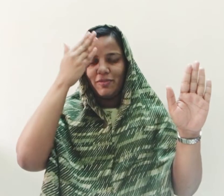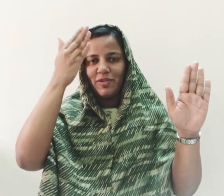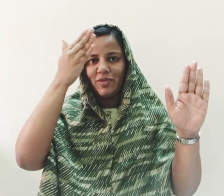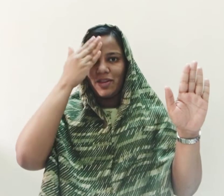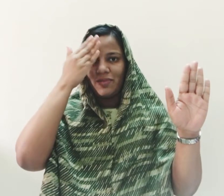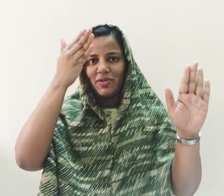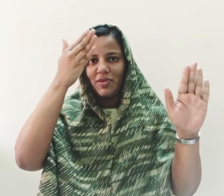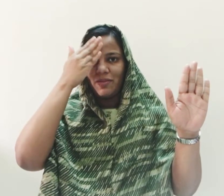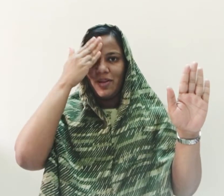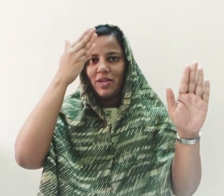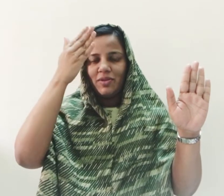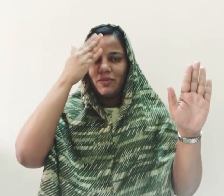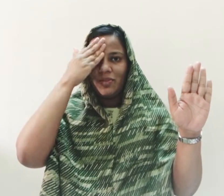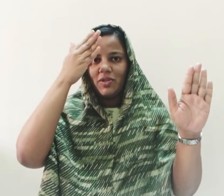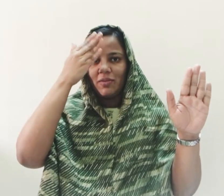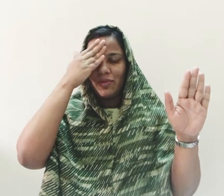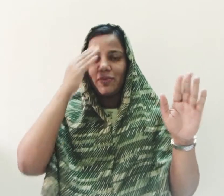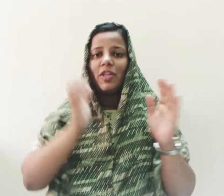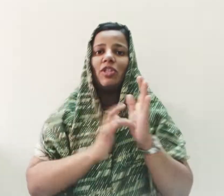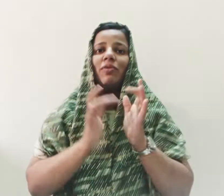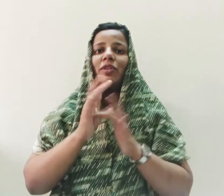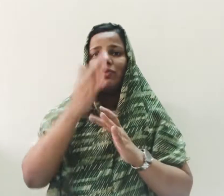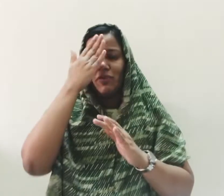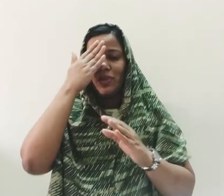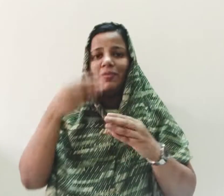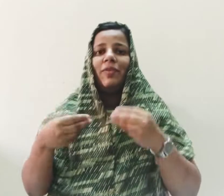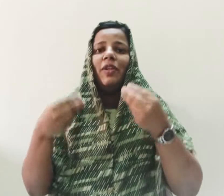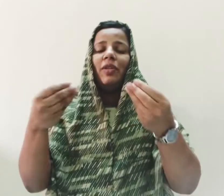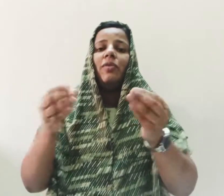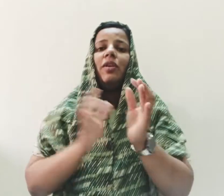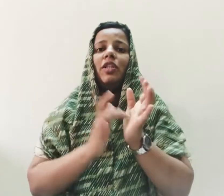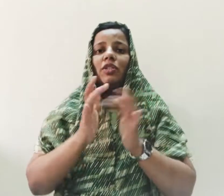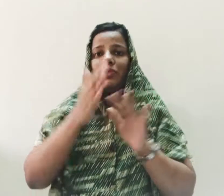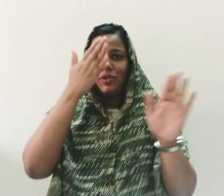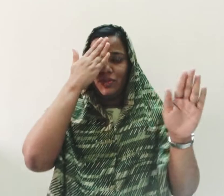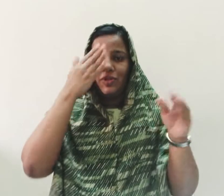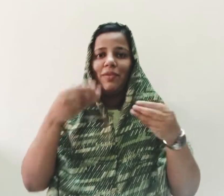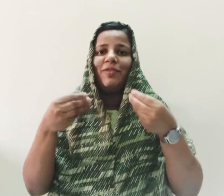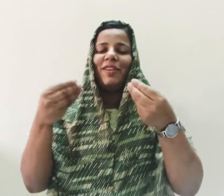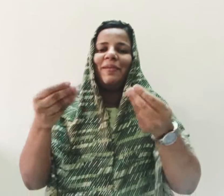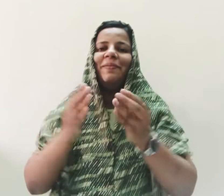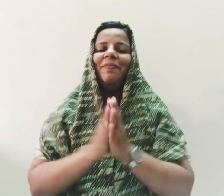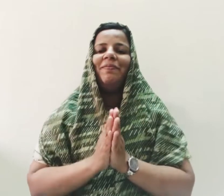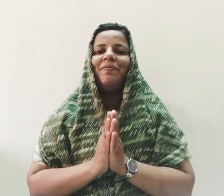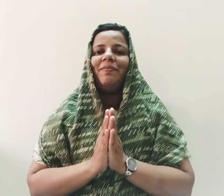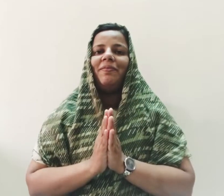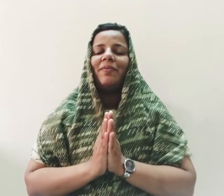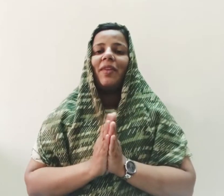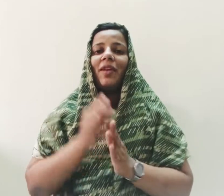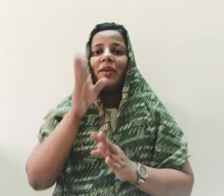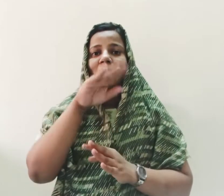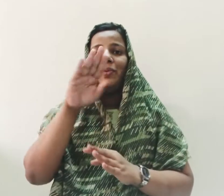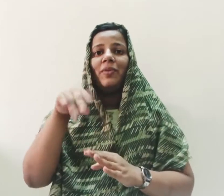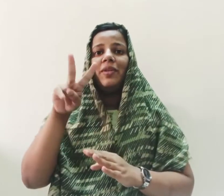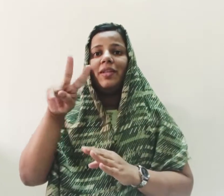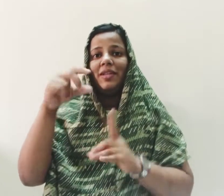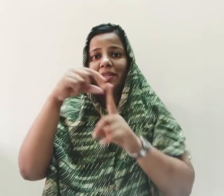സ്തോത്രം, സ്തോത്രം, സ്തോത്രം, സ്തോത്രം, സ്തോത്രം. ഞങ്ങളങ്ങേക്ക് സ്തോത്രം പറയുന്നു, ഞങ്ങളങ്ങേക്ക് സ്തോത്രം പറയുന്നു. ഹല്ലേലൂയ. 92-ാം സങ്കീർത്തനത്തിൽ ഇങ്ങനെയാണ്